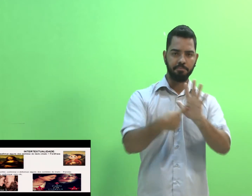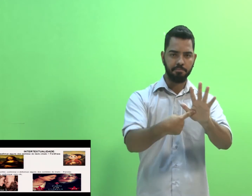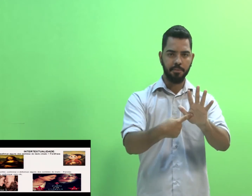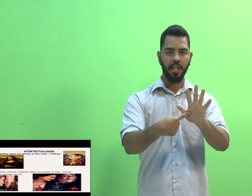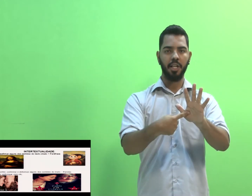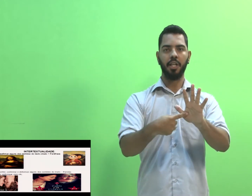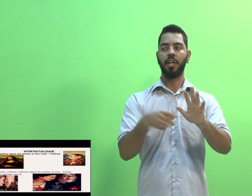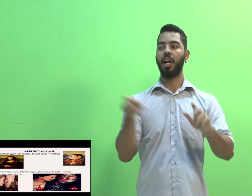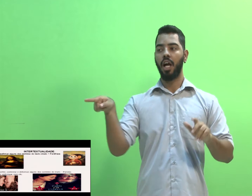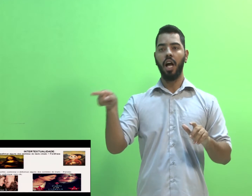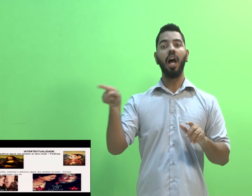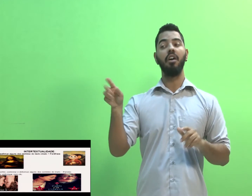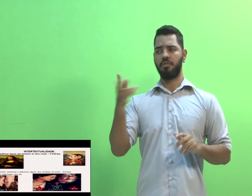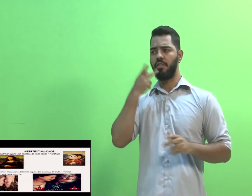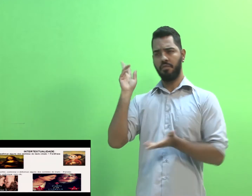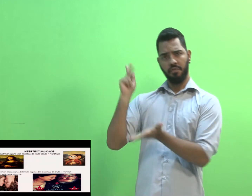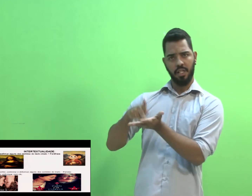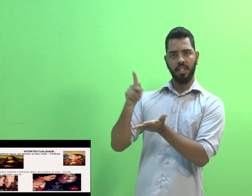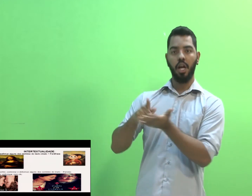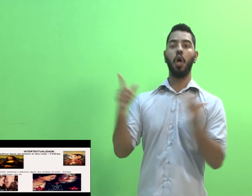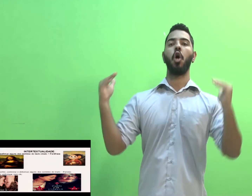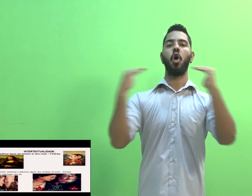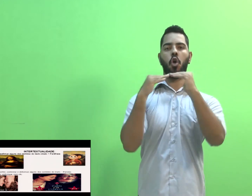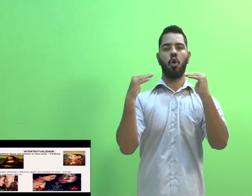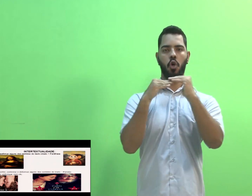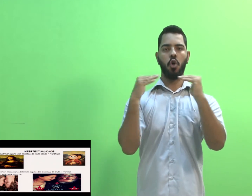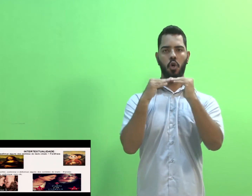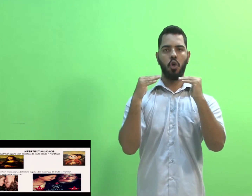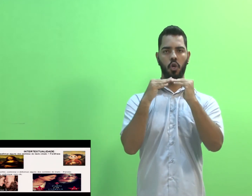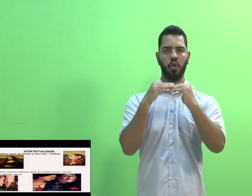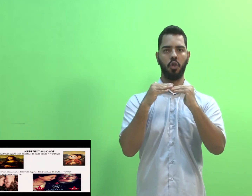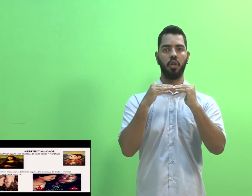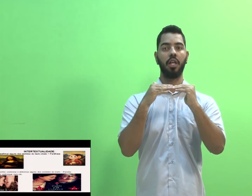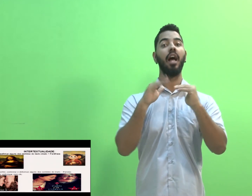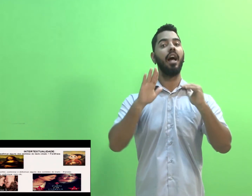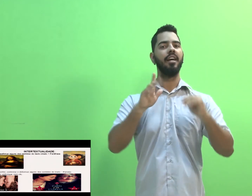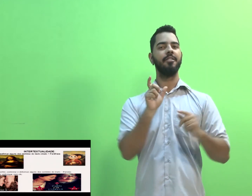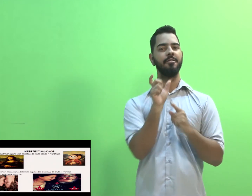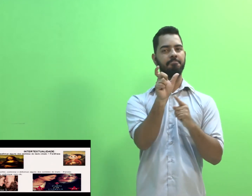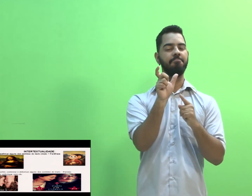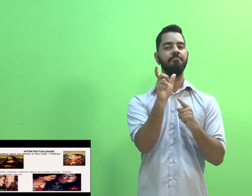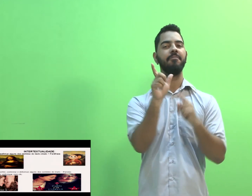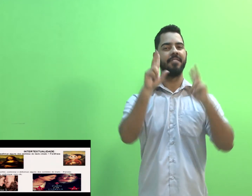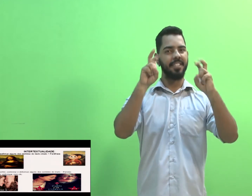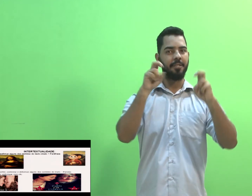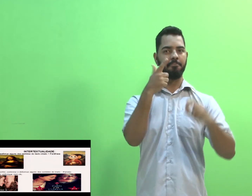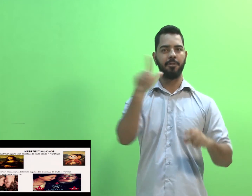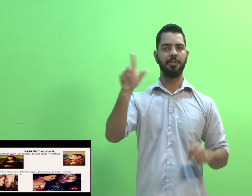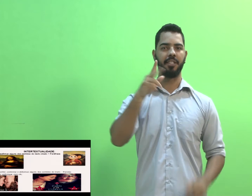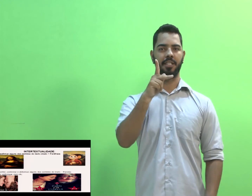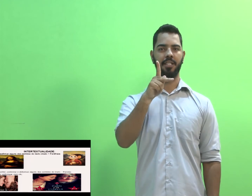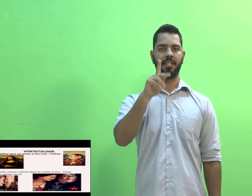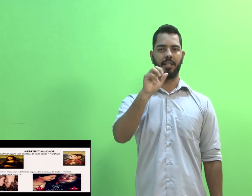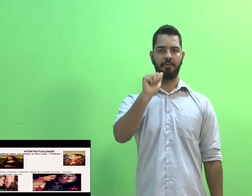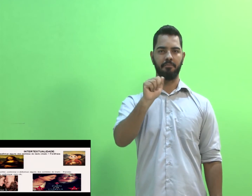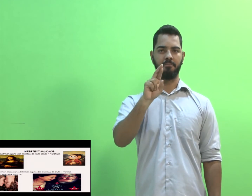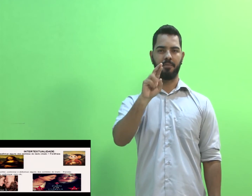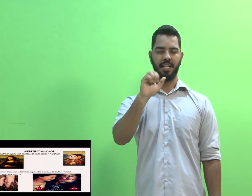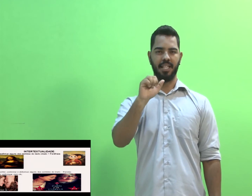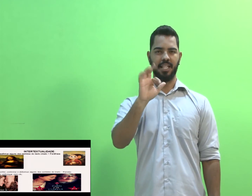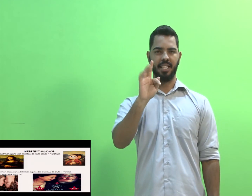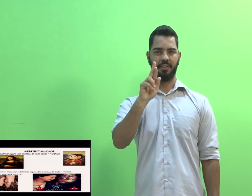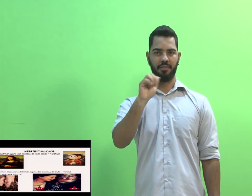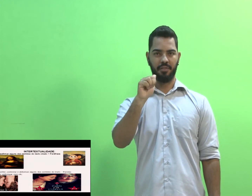reafirma o que o primeiro texto disse, nós vamos ter uma paráfrase. E aí eu coloquei aqui para vocês um exemplo da Mona